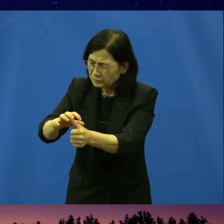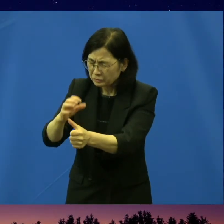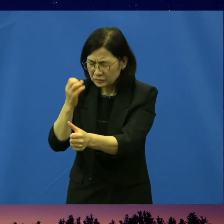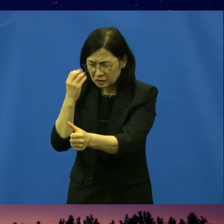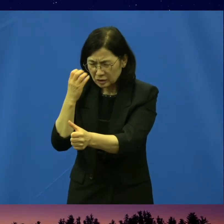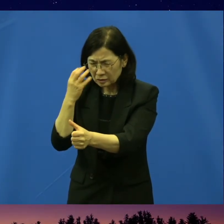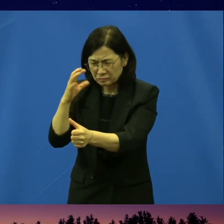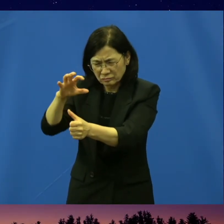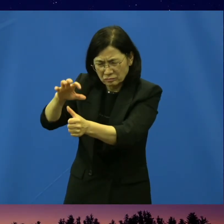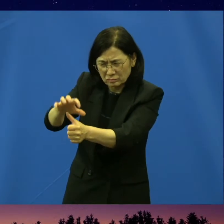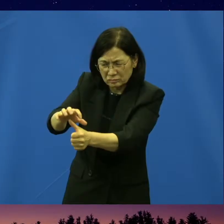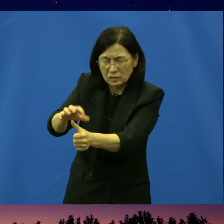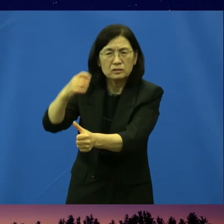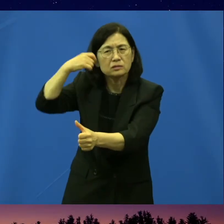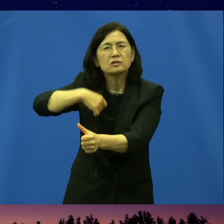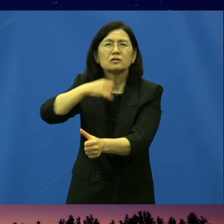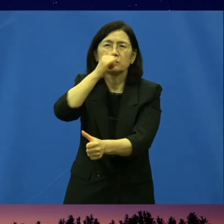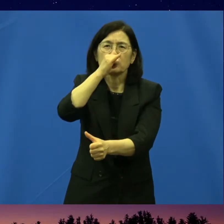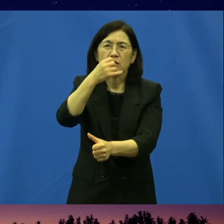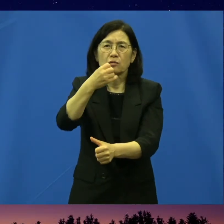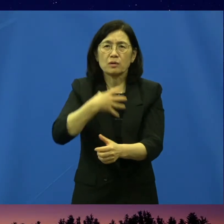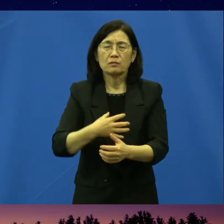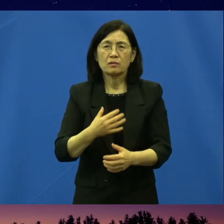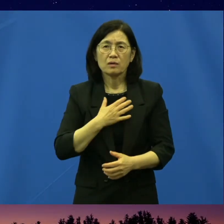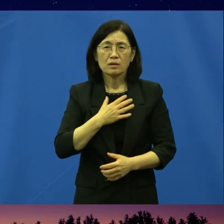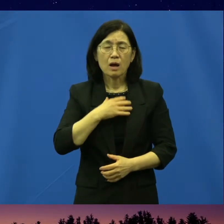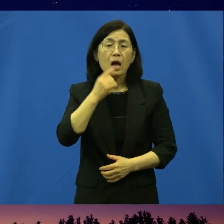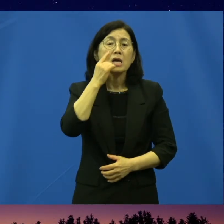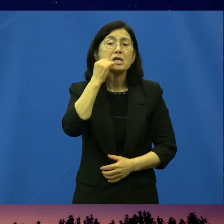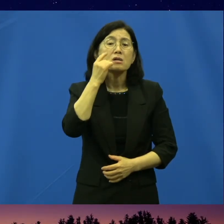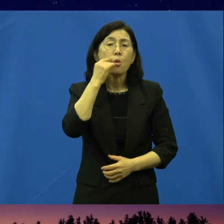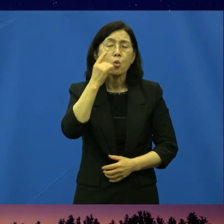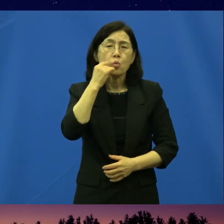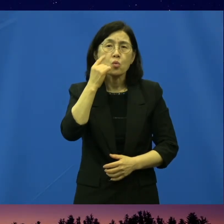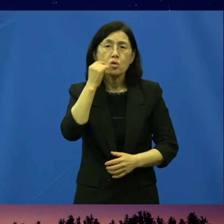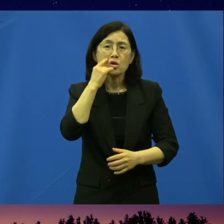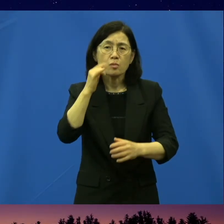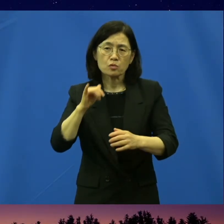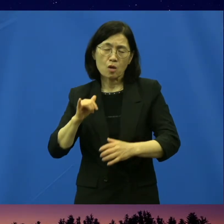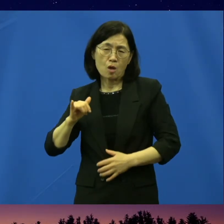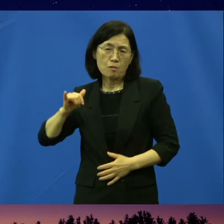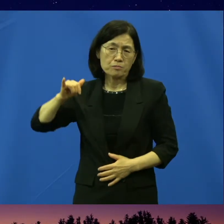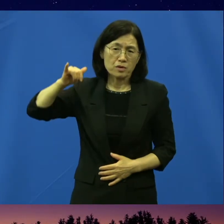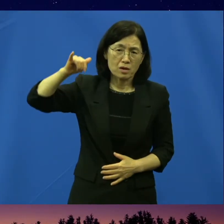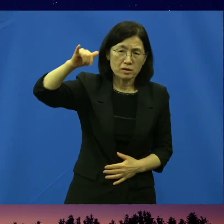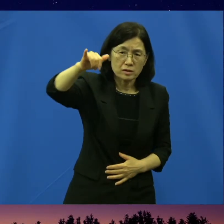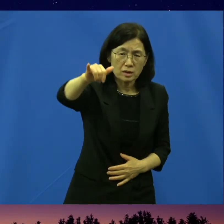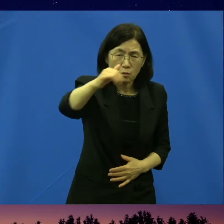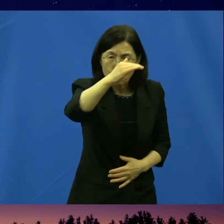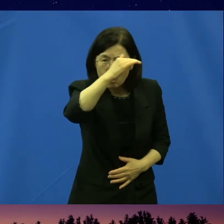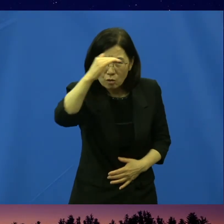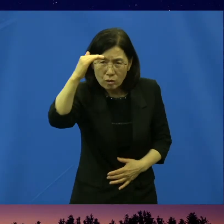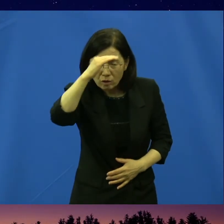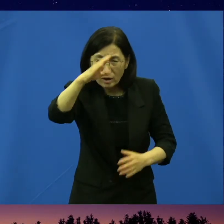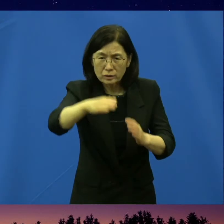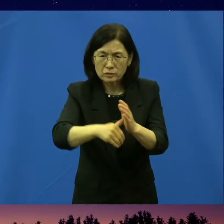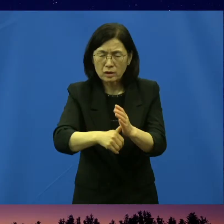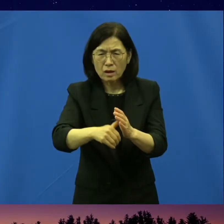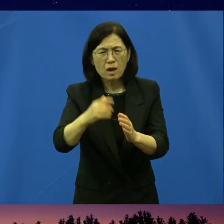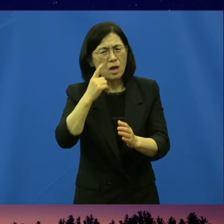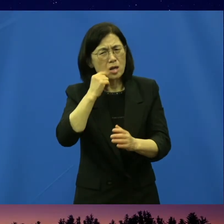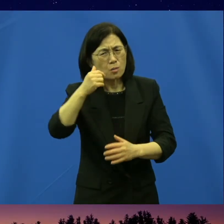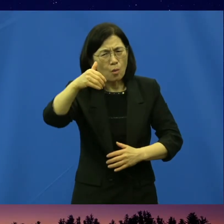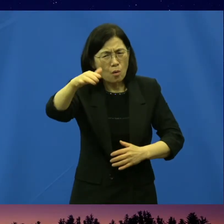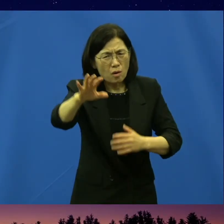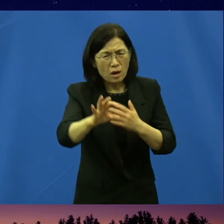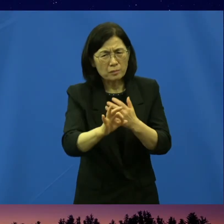어떤 분들은 일본에 갔다 와서 되게 눌려가지고 힘들다 그래요. 막 신사도 많고 귀신을 많이 모시고 있으니까 그게 갔다